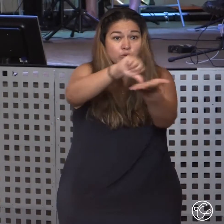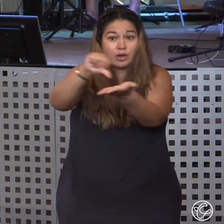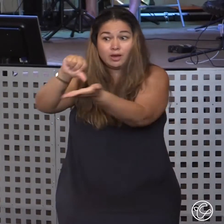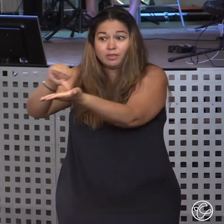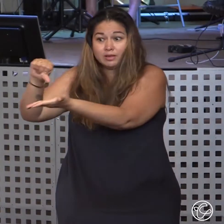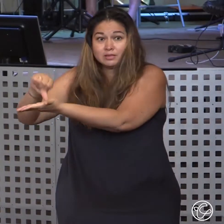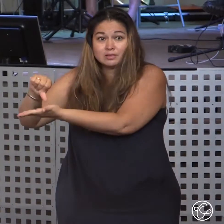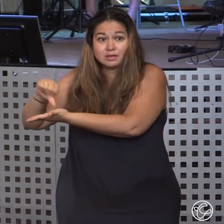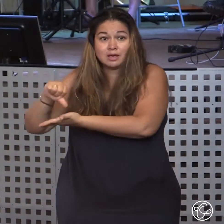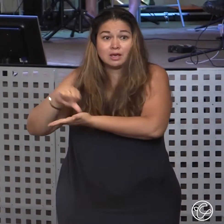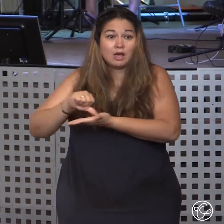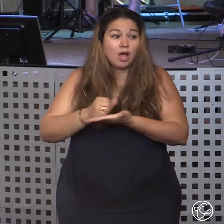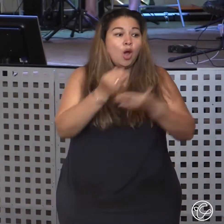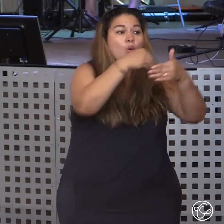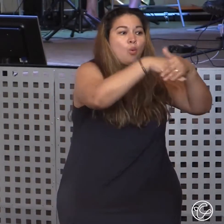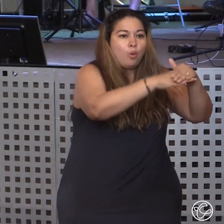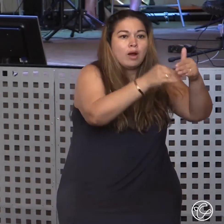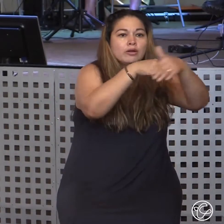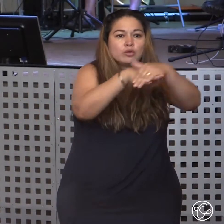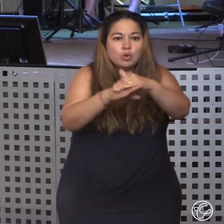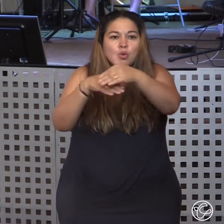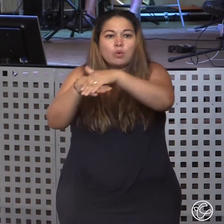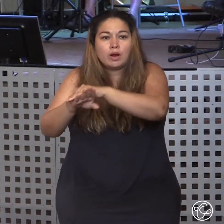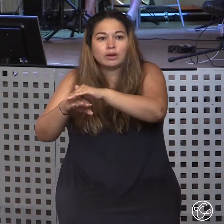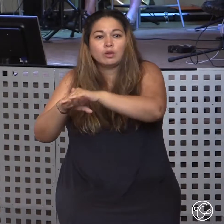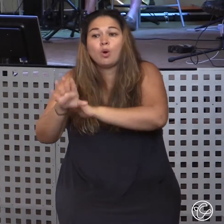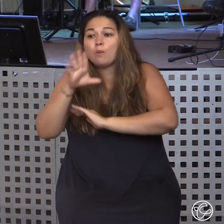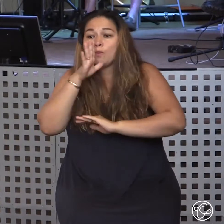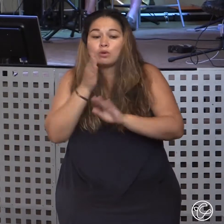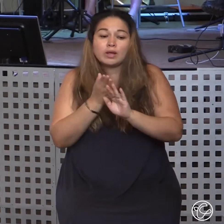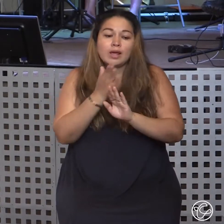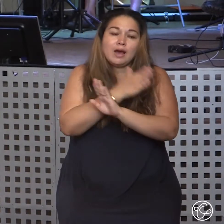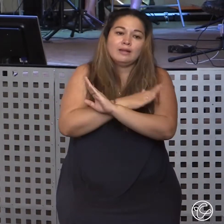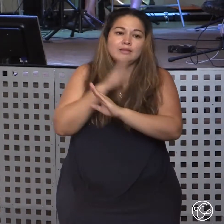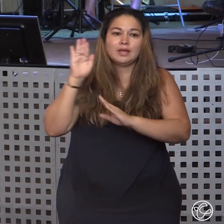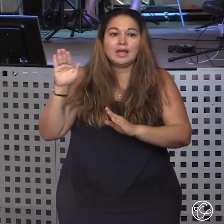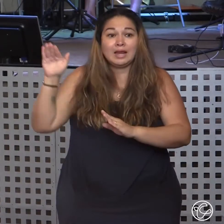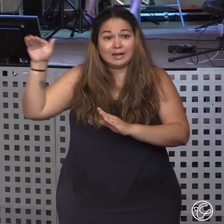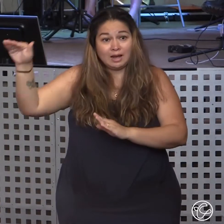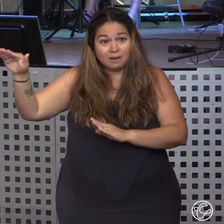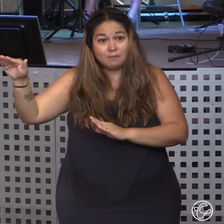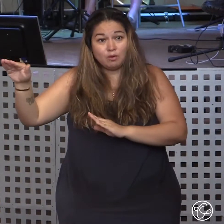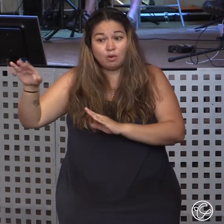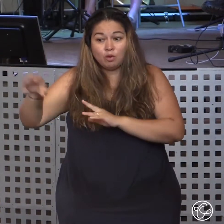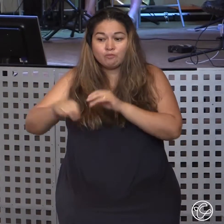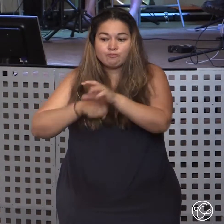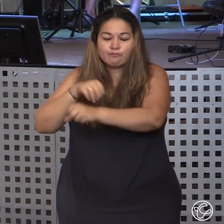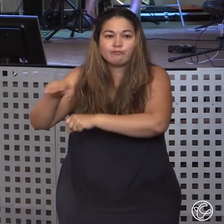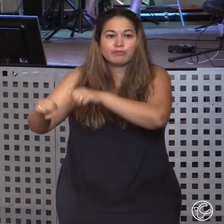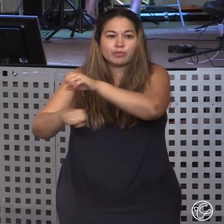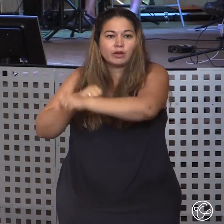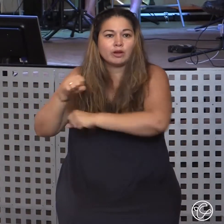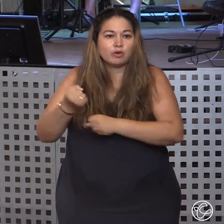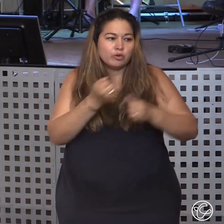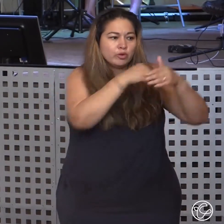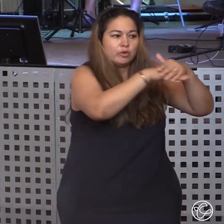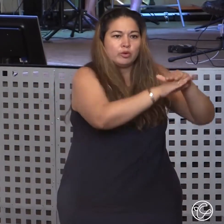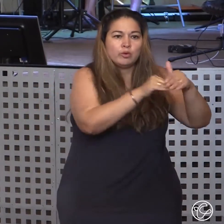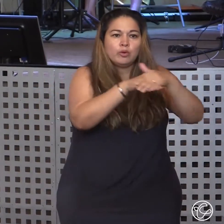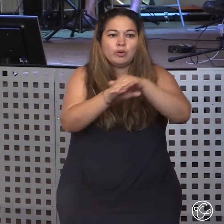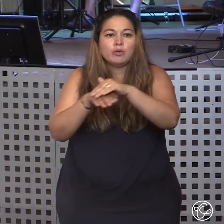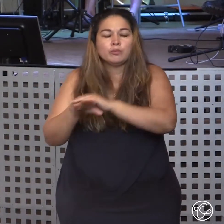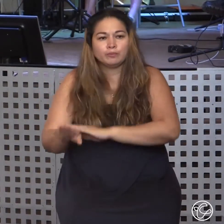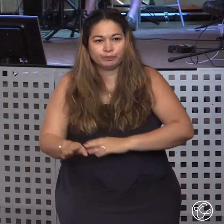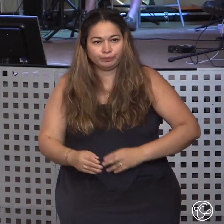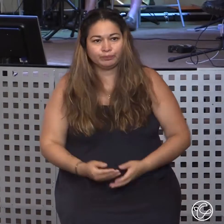en cada ciudad el alimento del campo de sus alrededores. Recogió José trigo